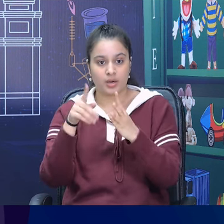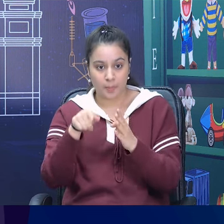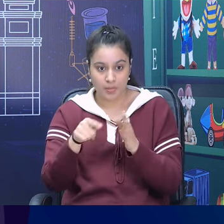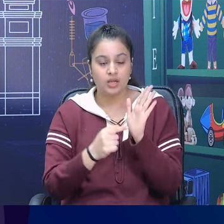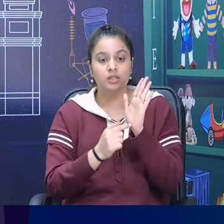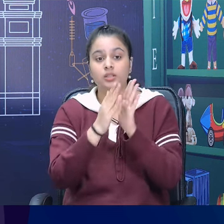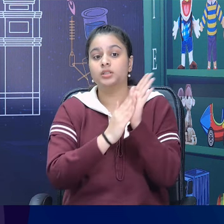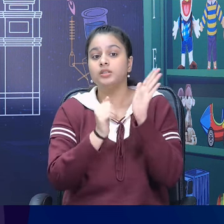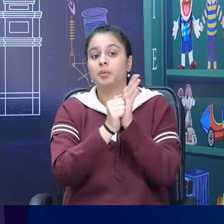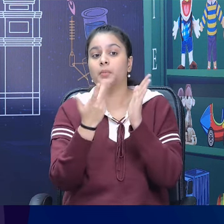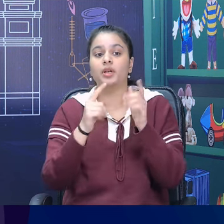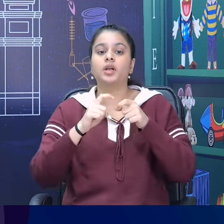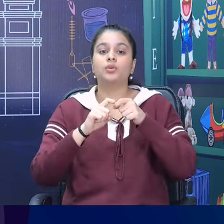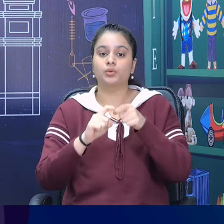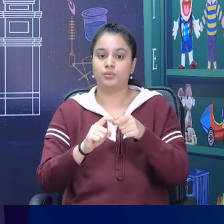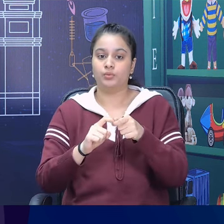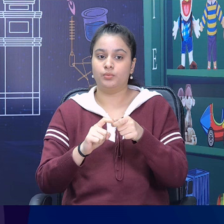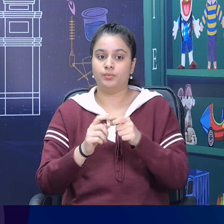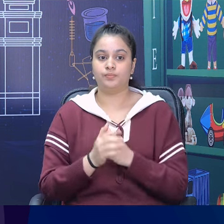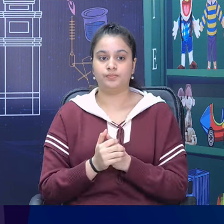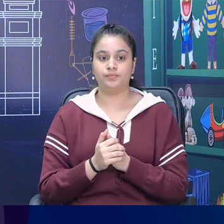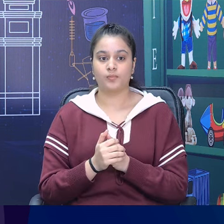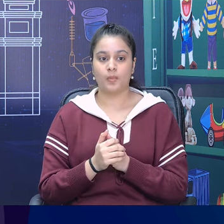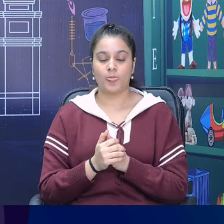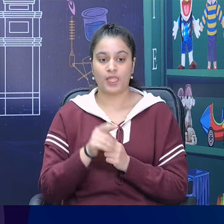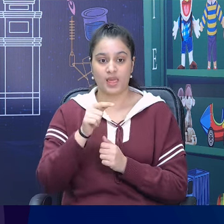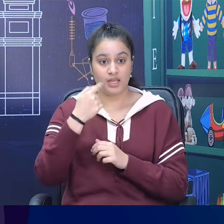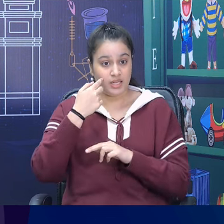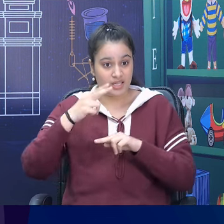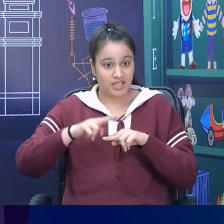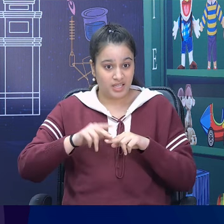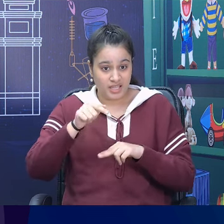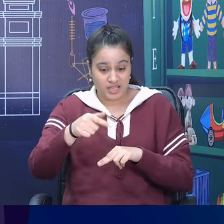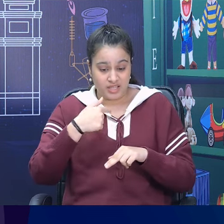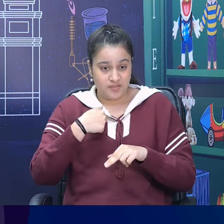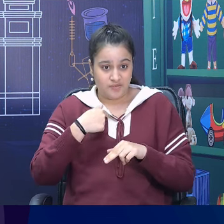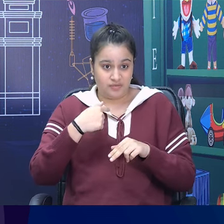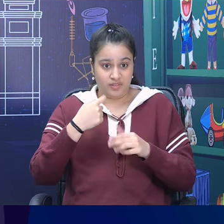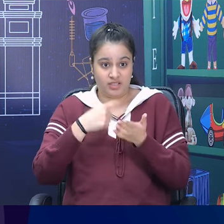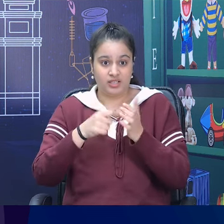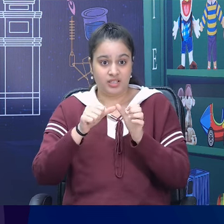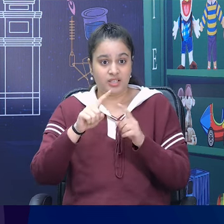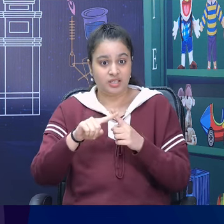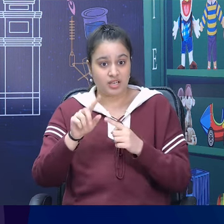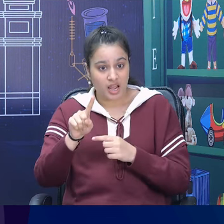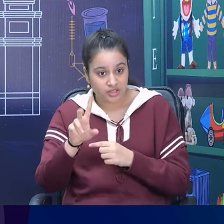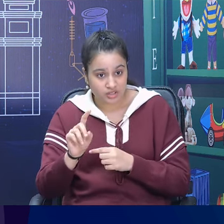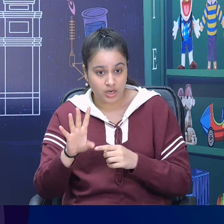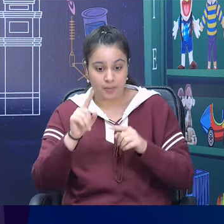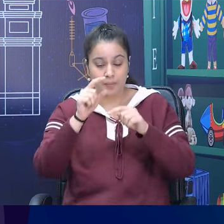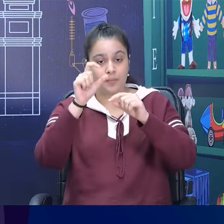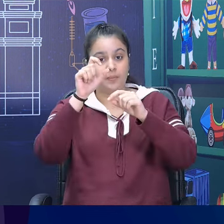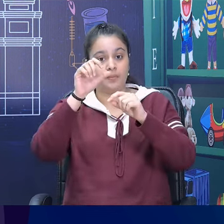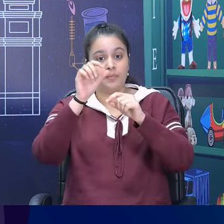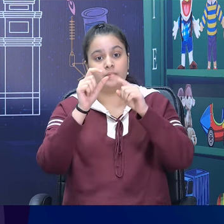अ रेशनल नंबर आ इज कॉल्ड अ रेशनल नंबर इफ इट कैन बी रिटन इन फॉर्म ऑफ p एंड q वेयर p एंड q आर